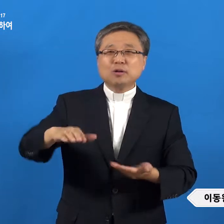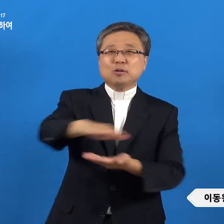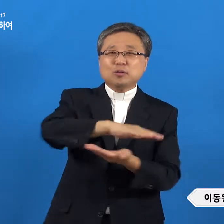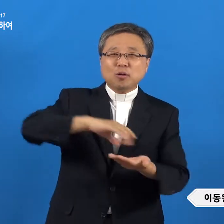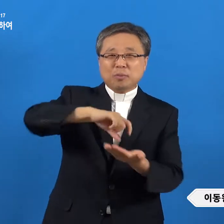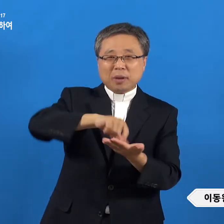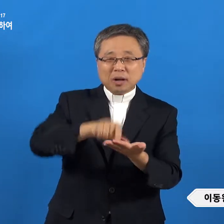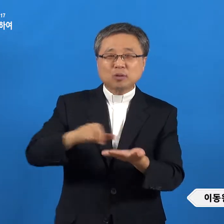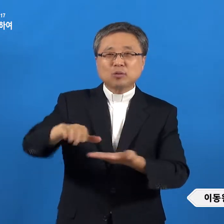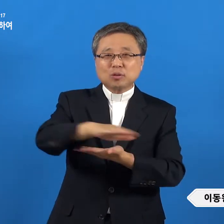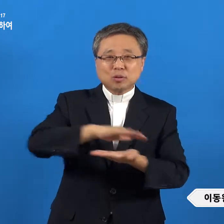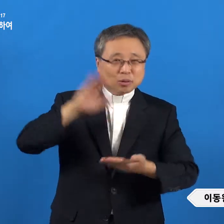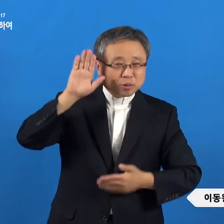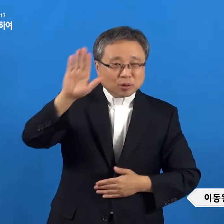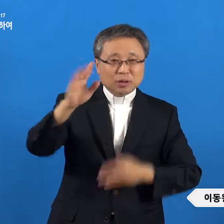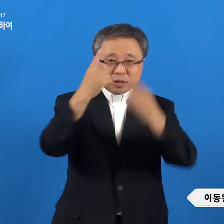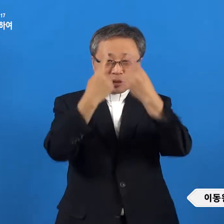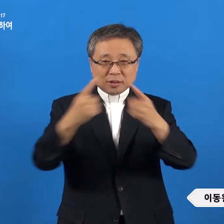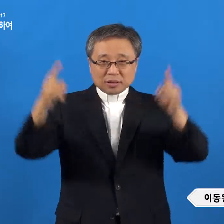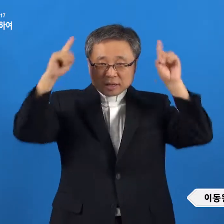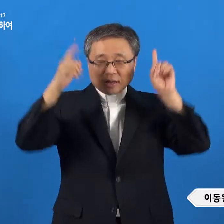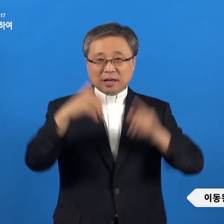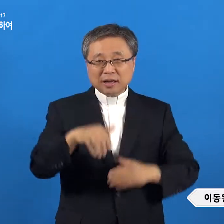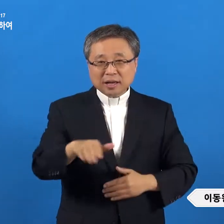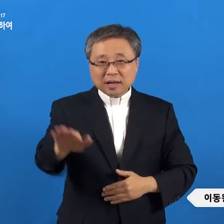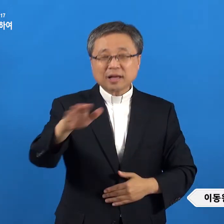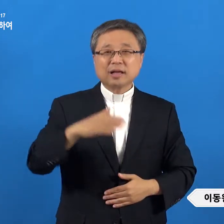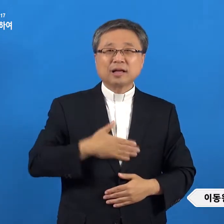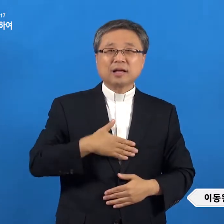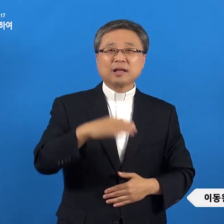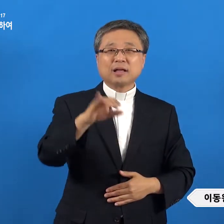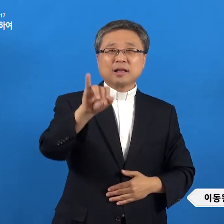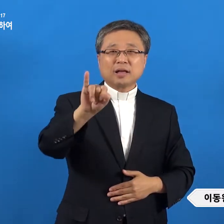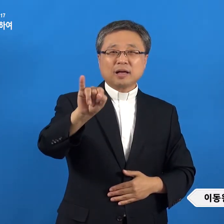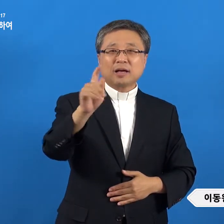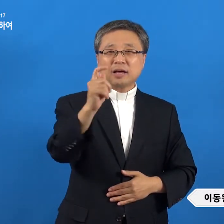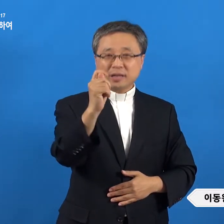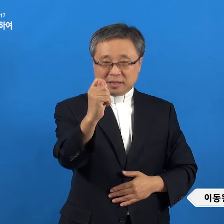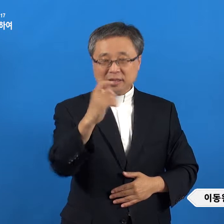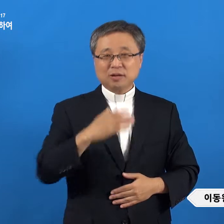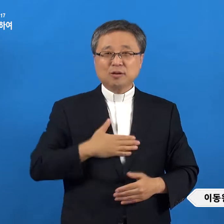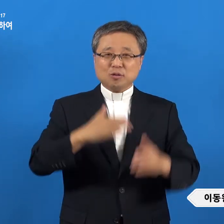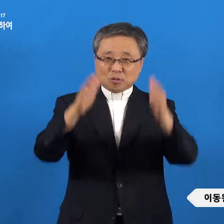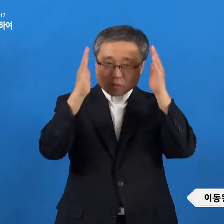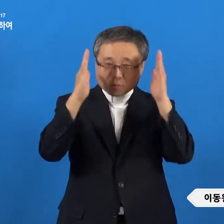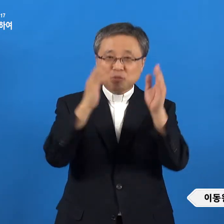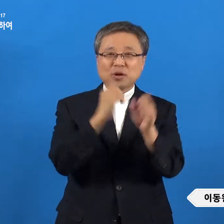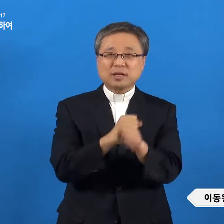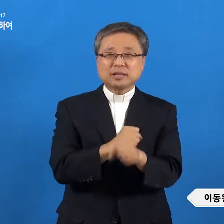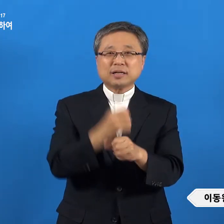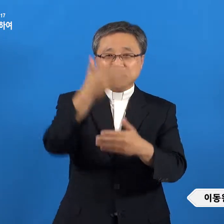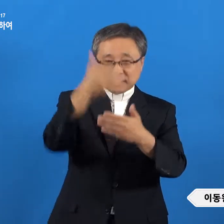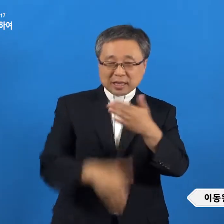논 다음에 대학에 들어가서 IT 공부를 해서 나머지 일생을 살아가자. 이렇게